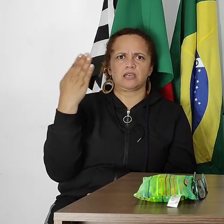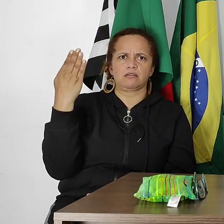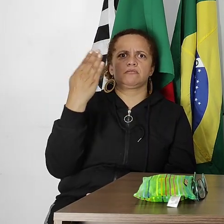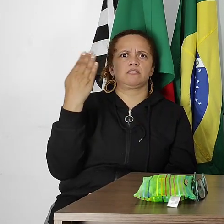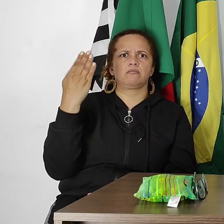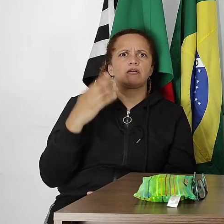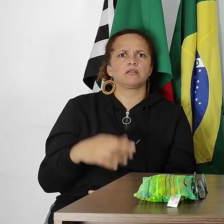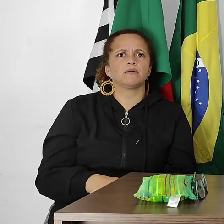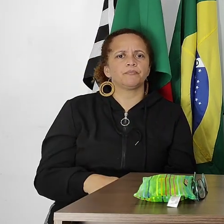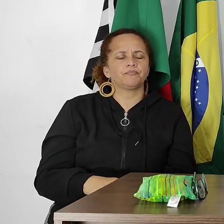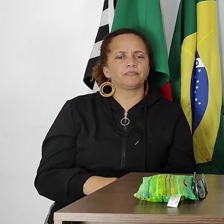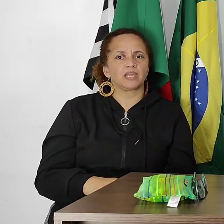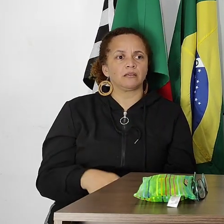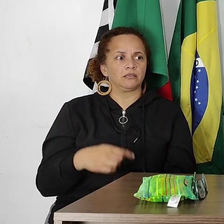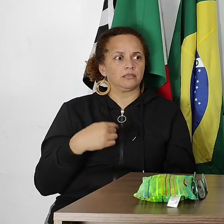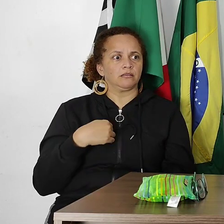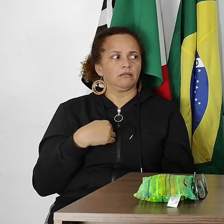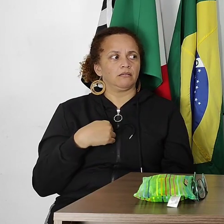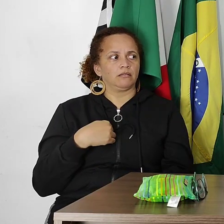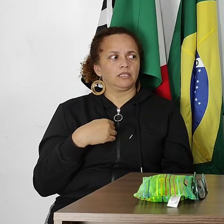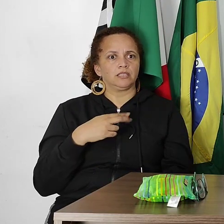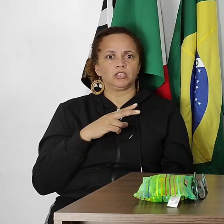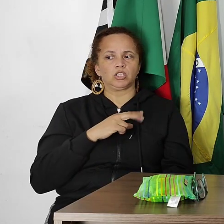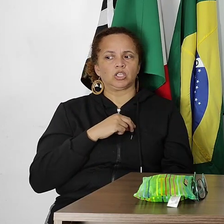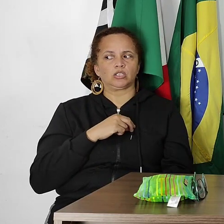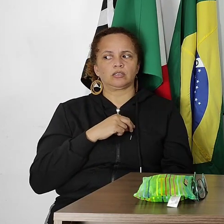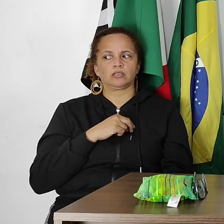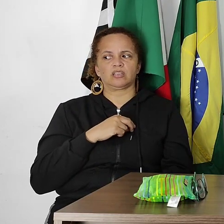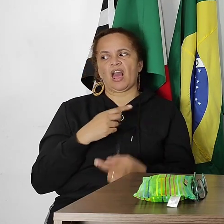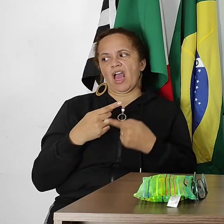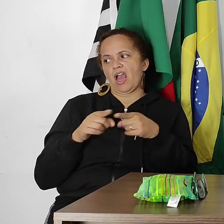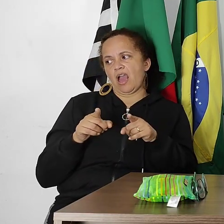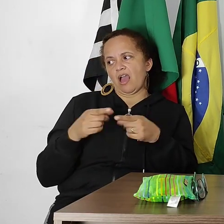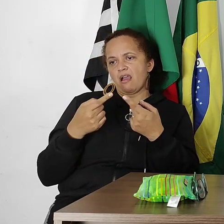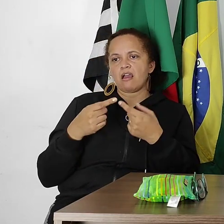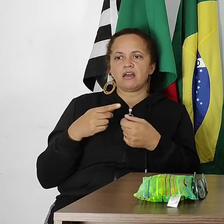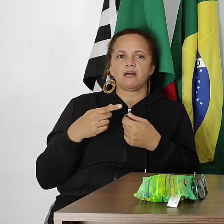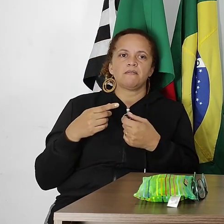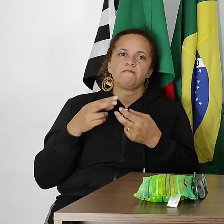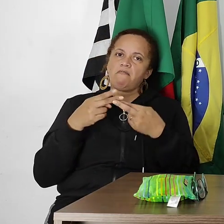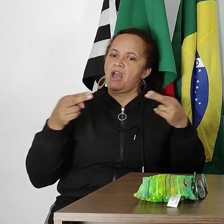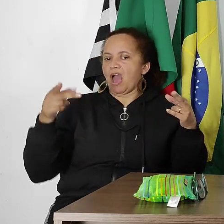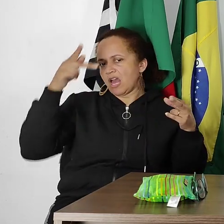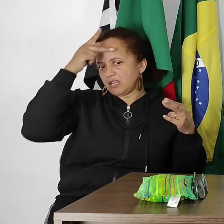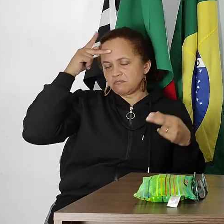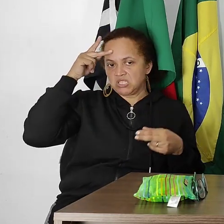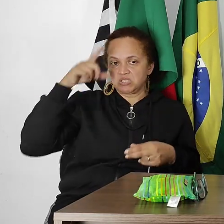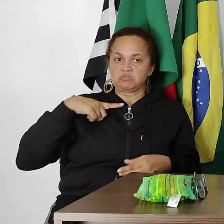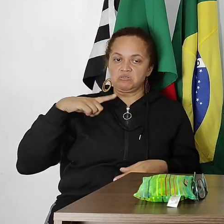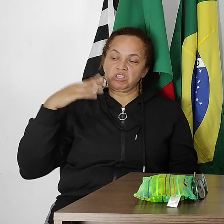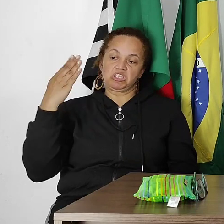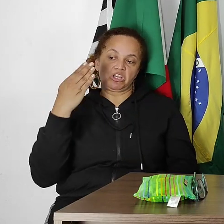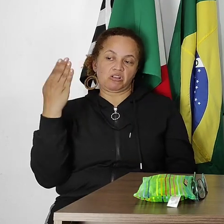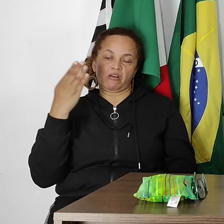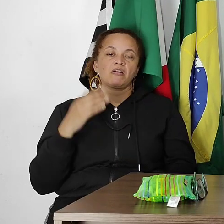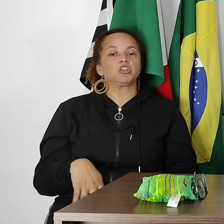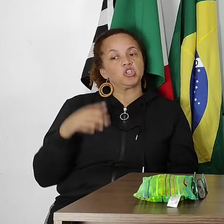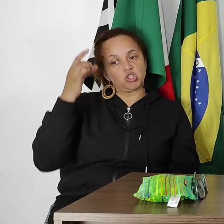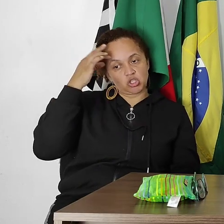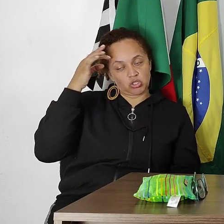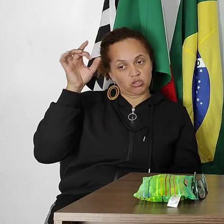eita, será que sou eu? Mas todo mundo tem sintoma de labirintite, dor de cabeça, ânsia de vômito, qualquer um pode